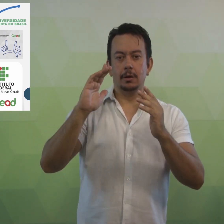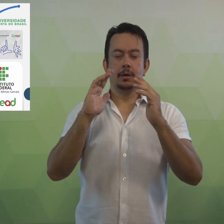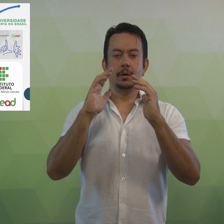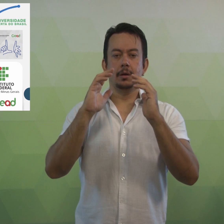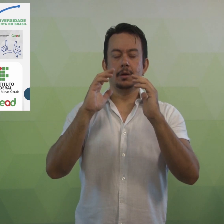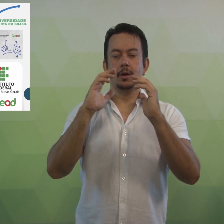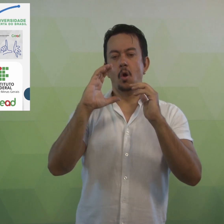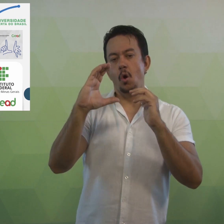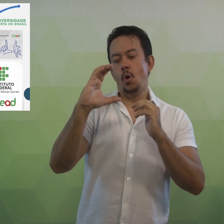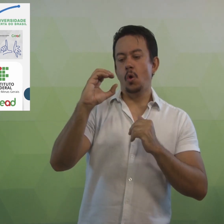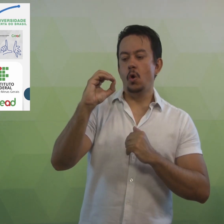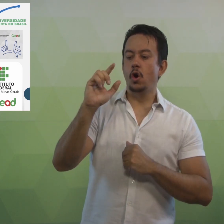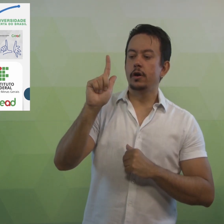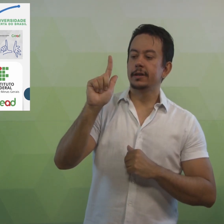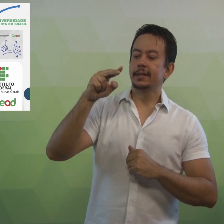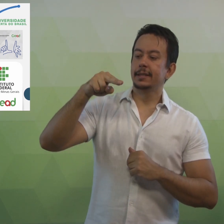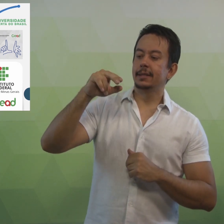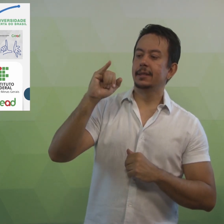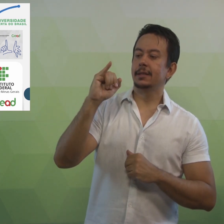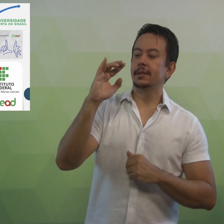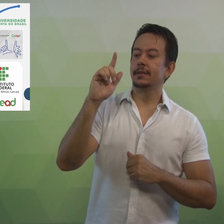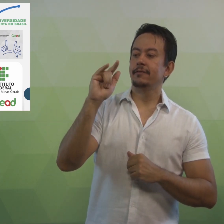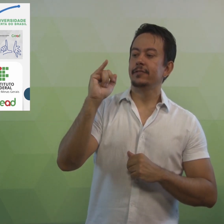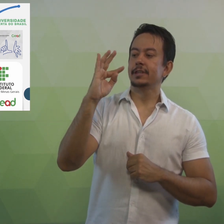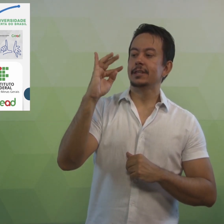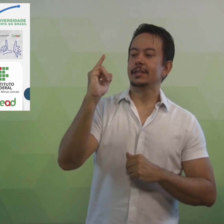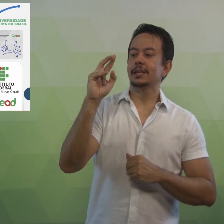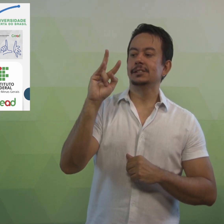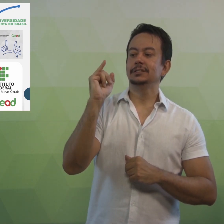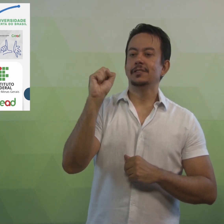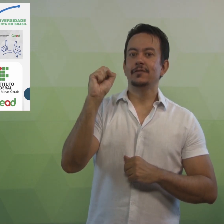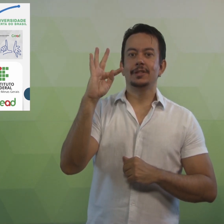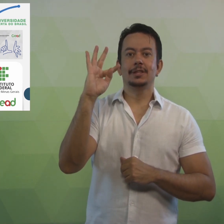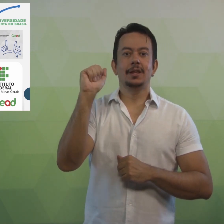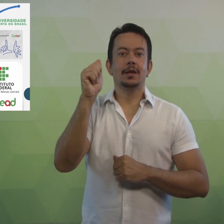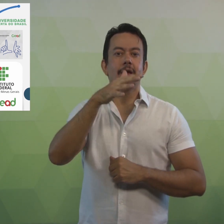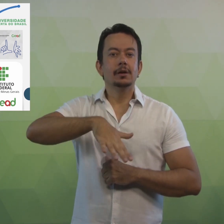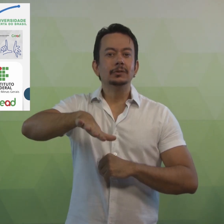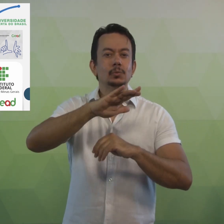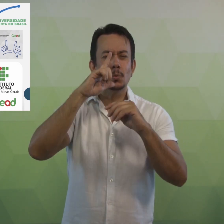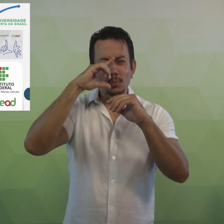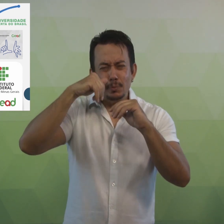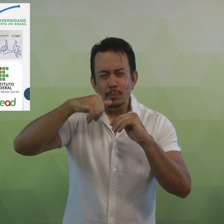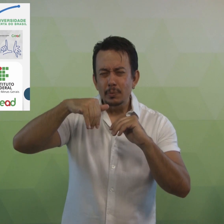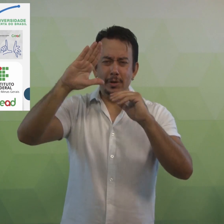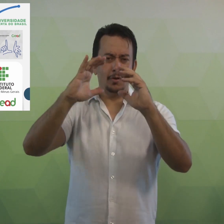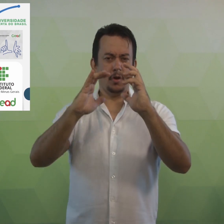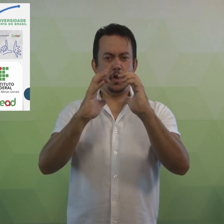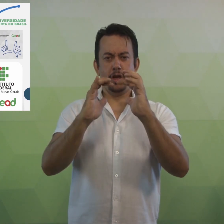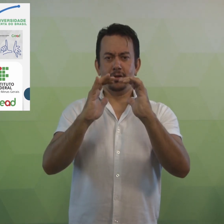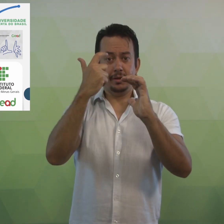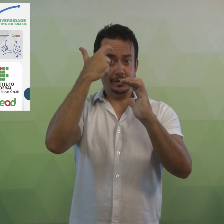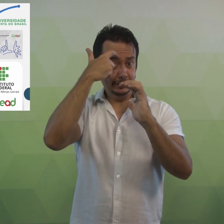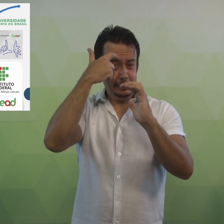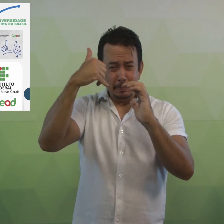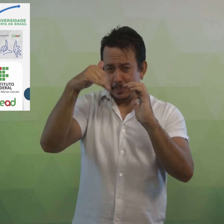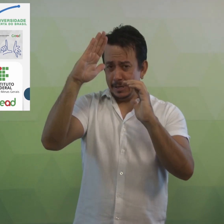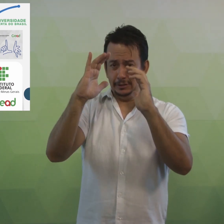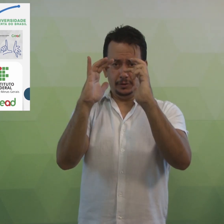Ela antes era considerada exclusiva. A teoria cognitivista ela era